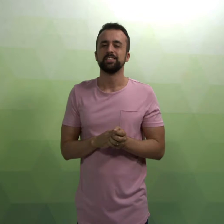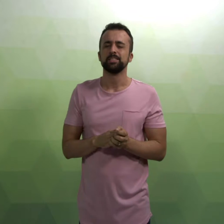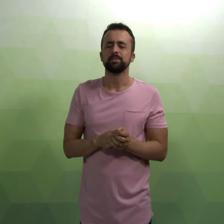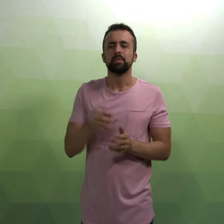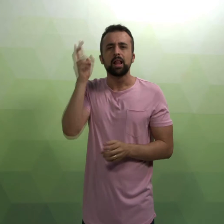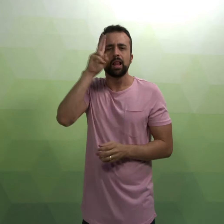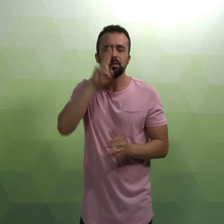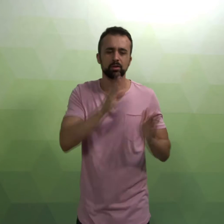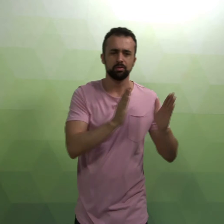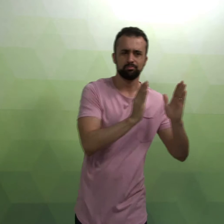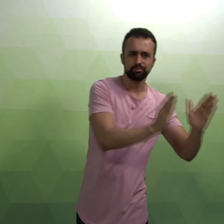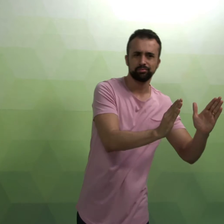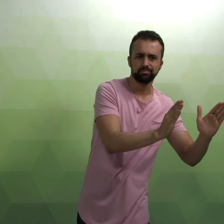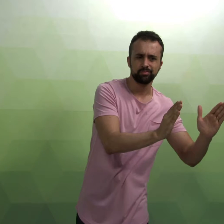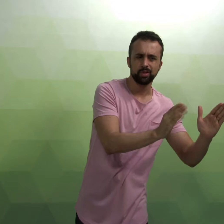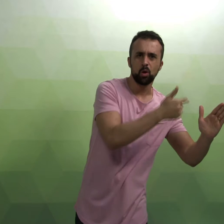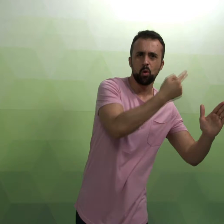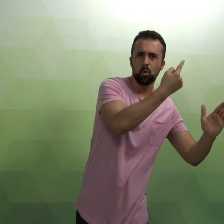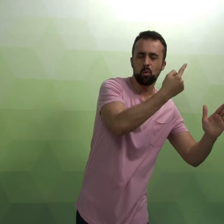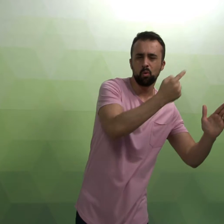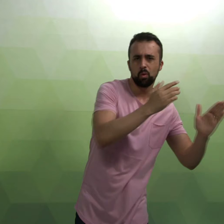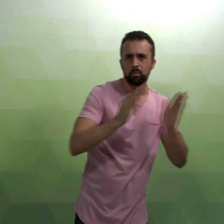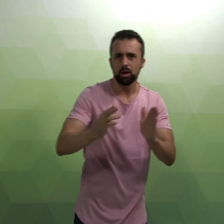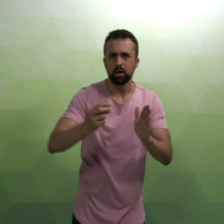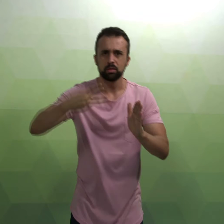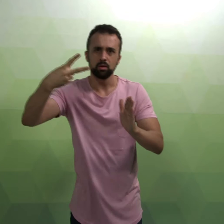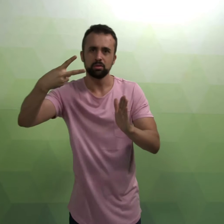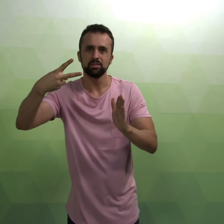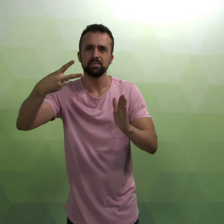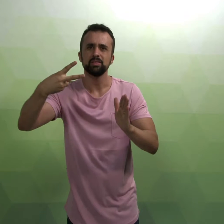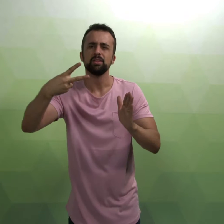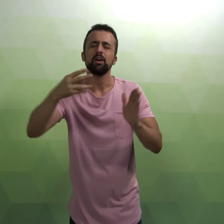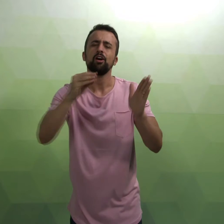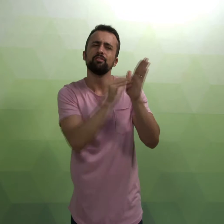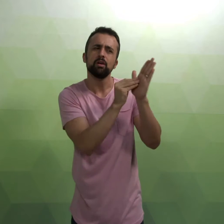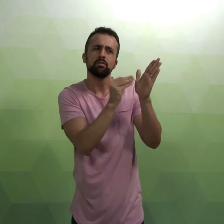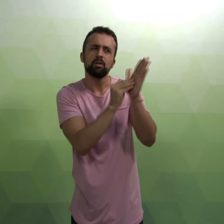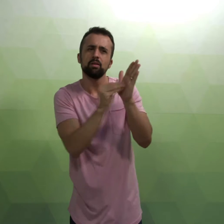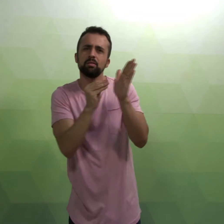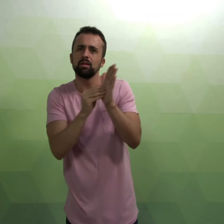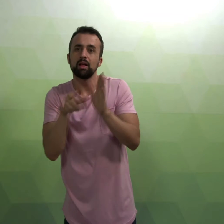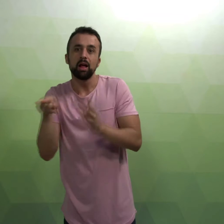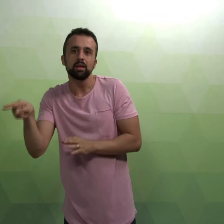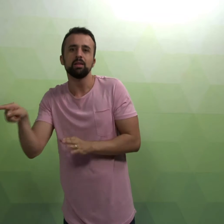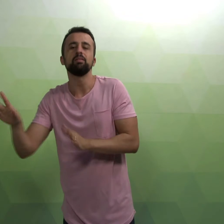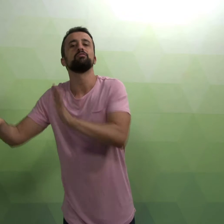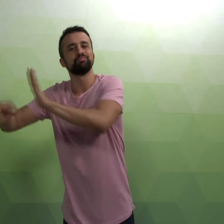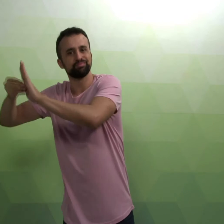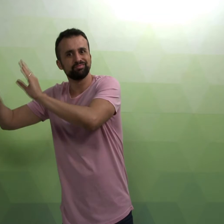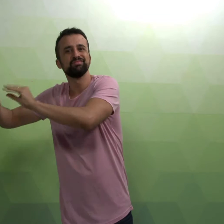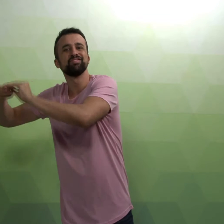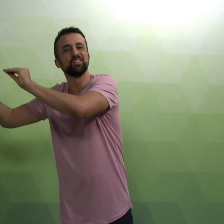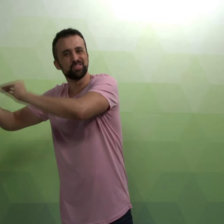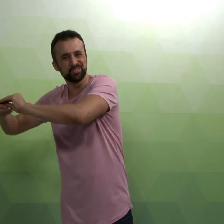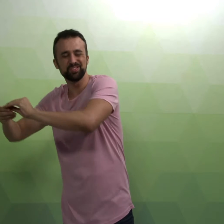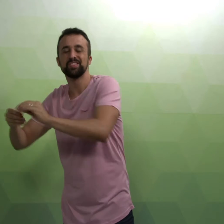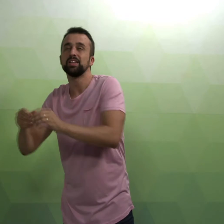Aquelas lacunas próprias das fases 1 e 2 vão sendo preenchidas. Por